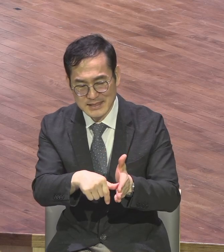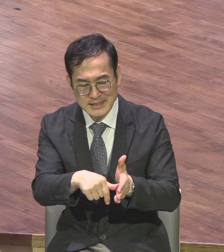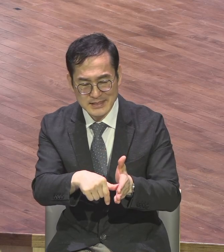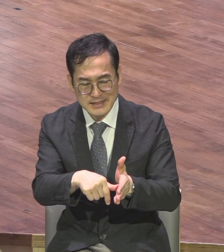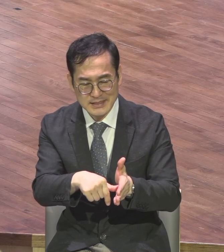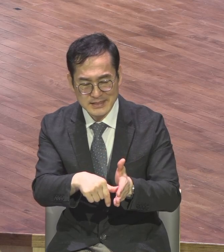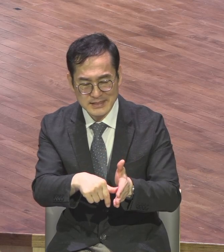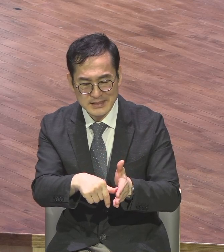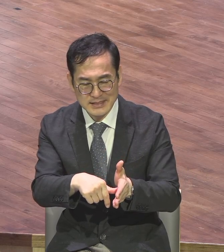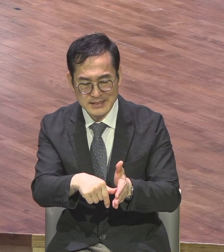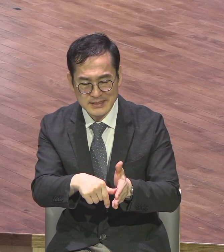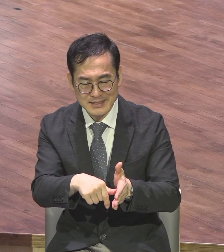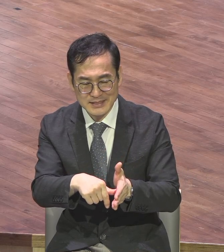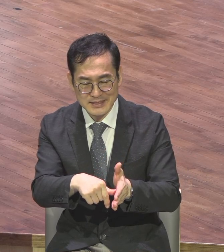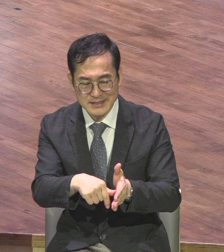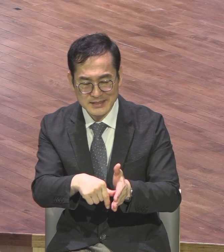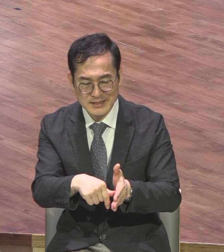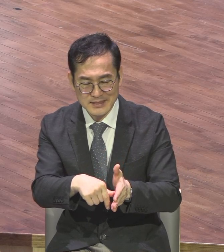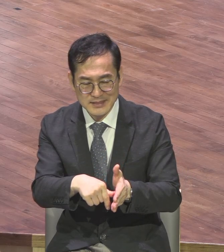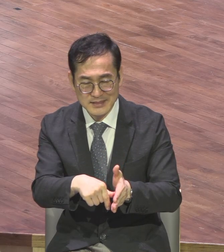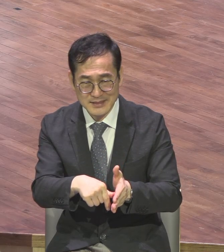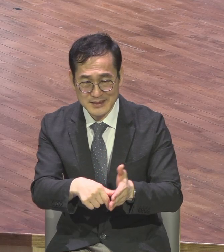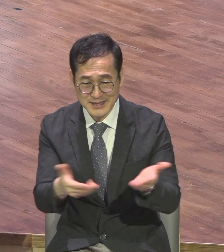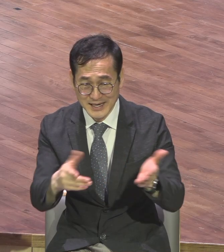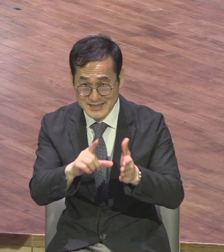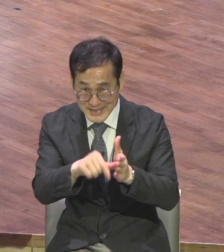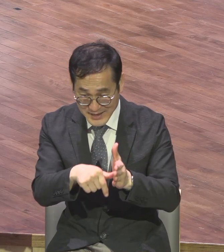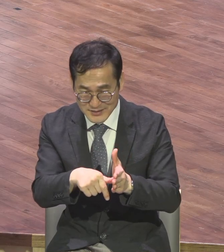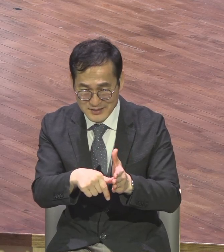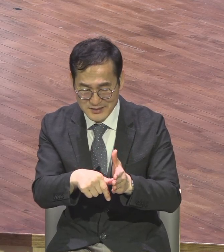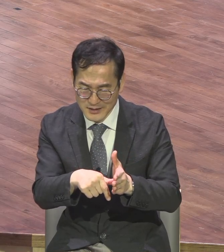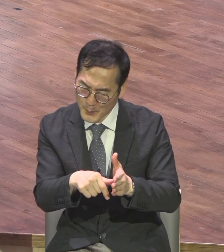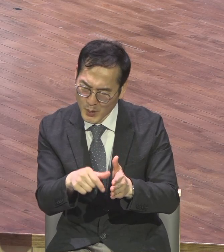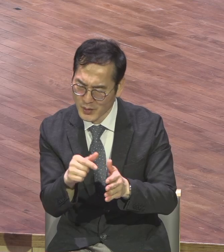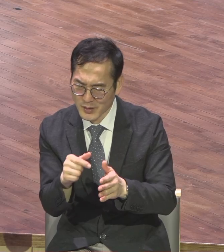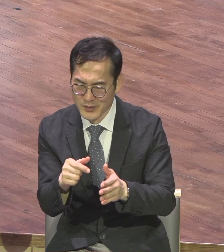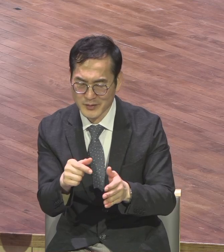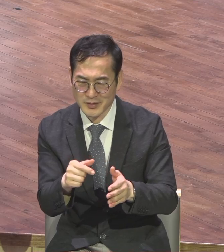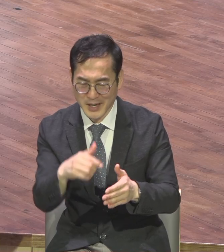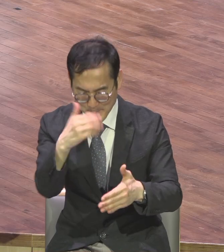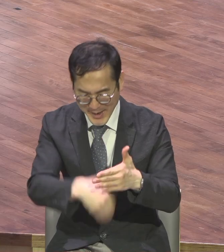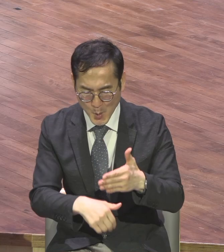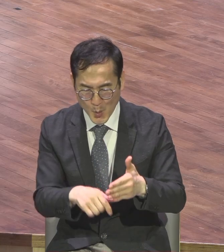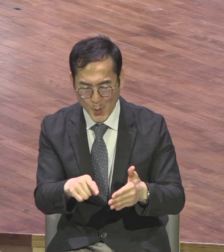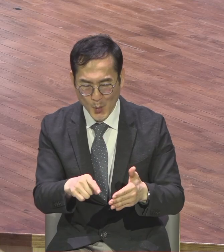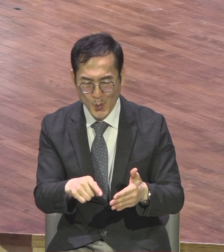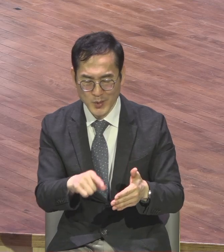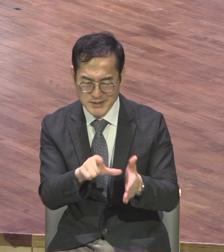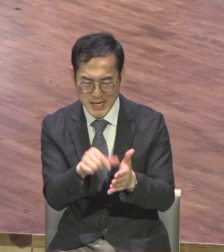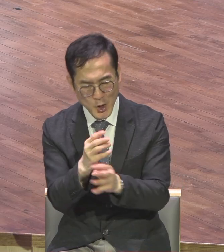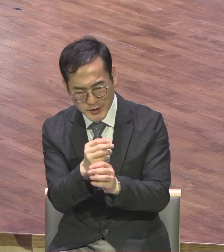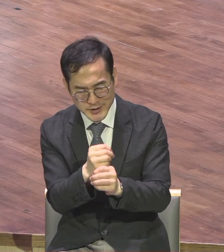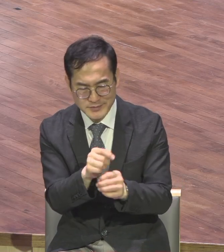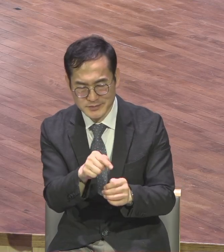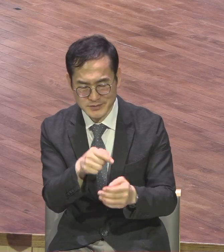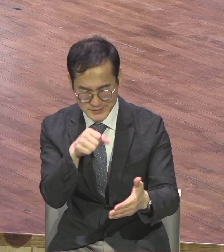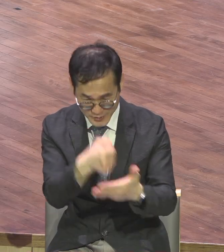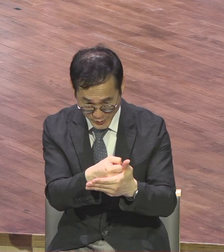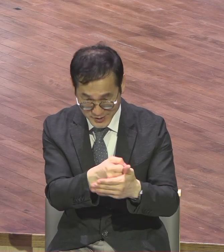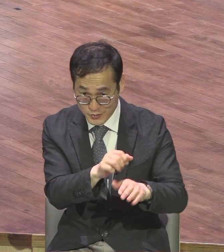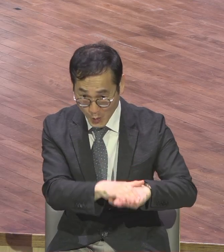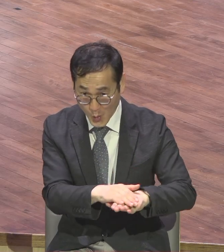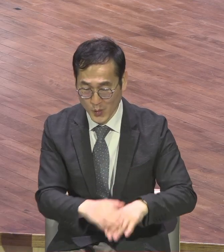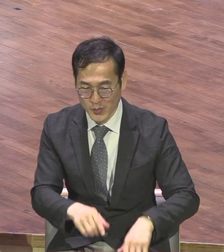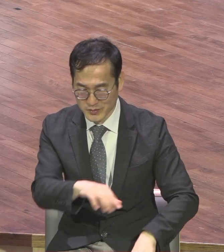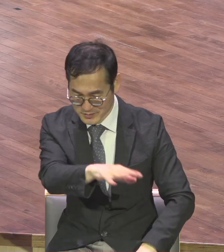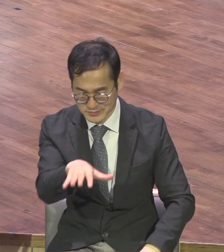근무 시간에 하든지, 밖 근무 시간 전에 하든지, 어떻게 시간을 딱 정해놓고 그렇게 하게 되면, 그게 전문교회, 전문교회.